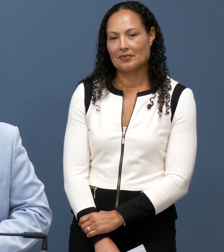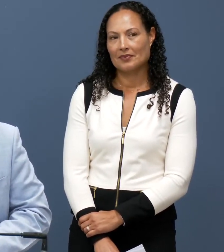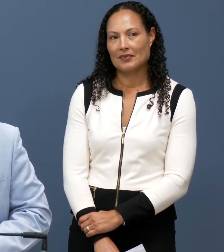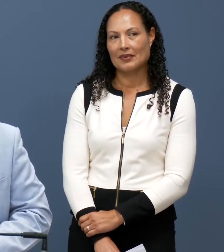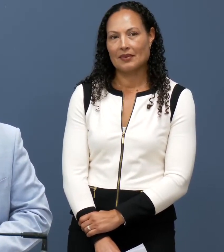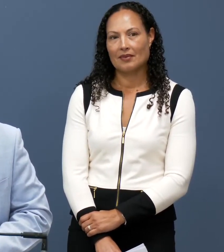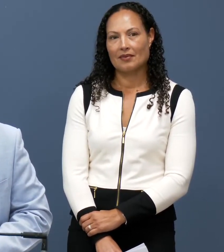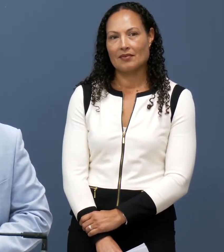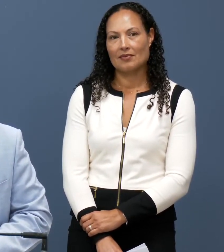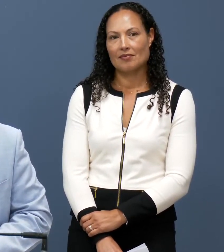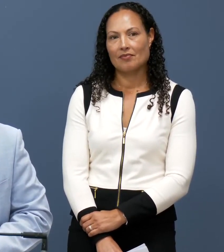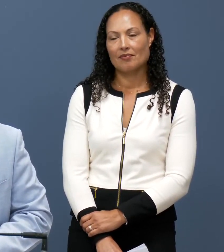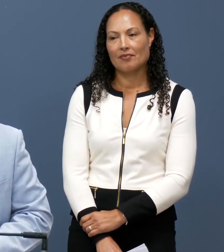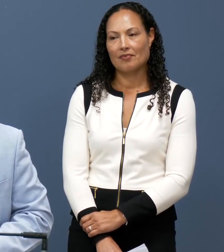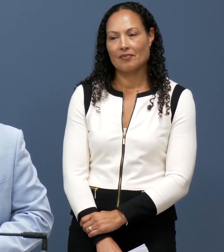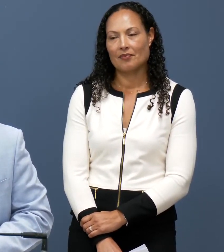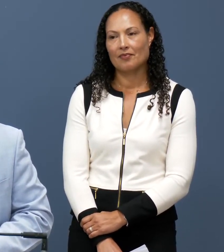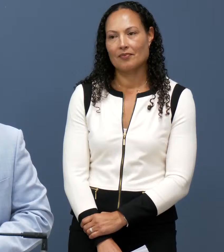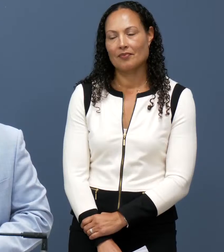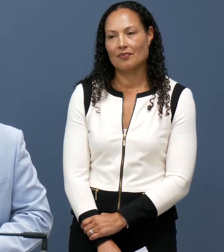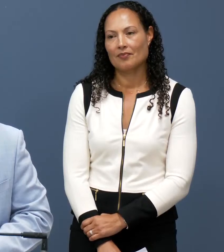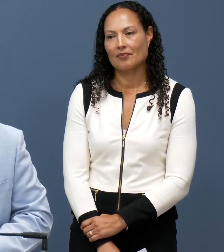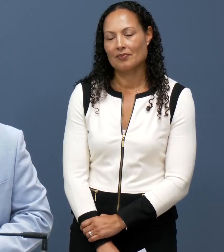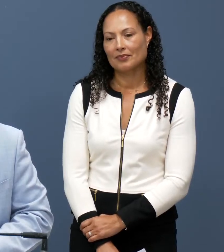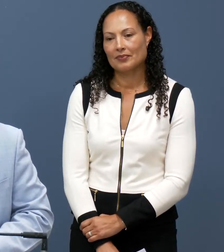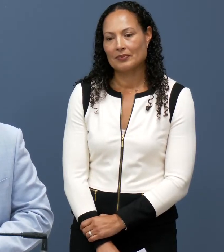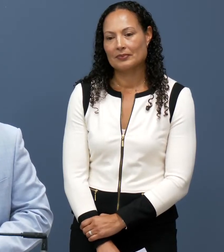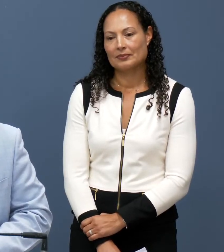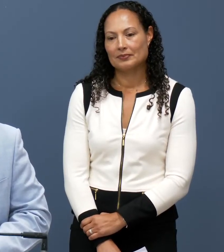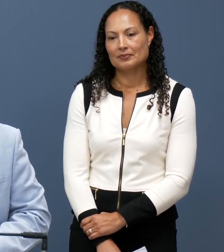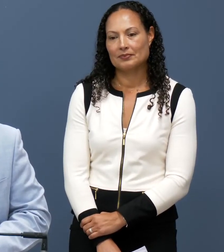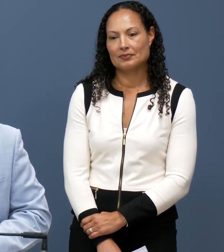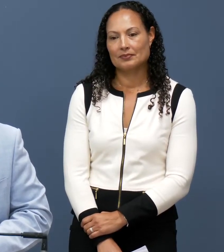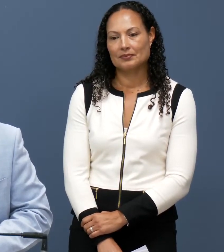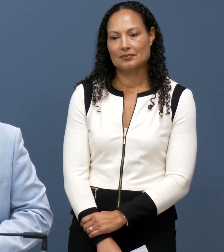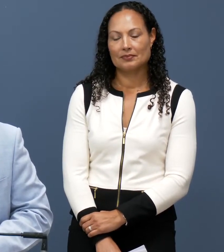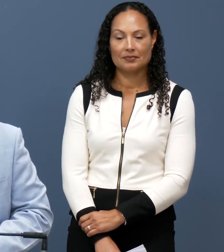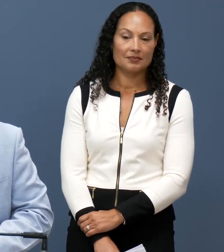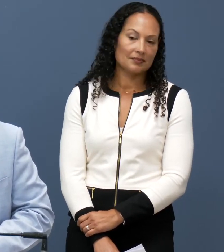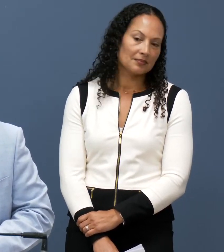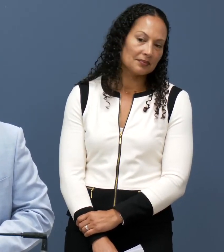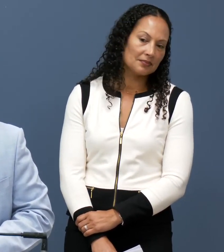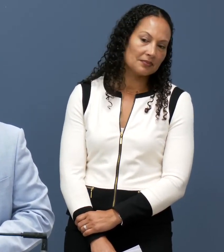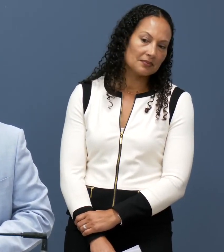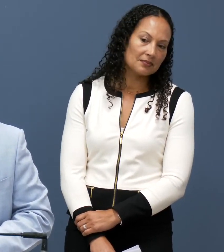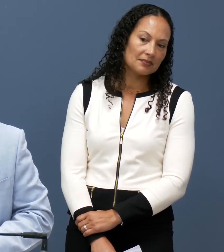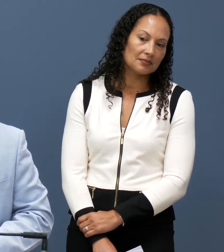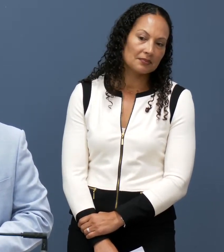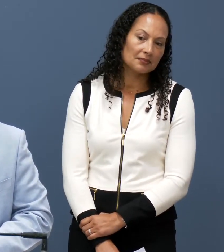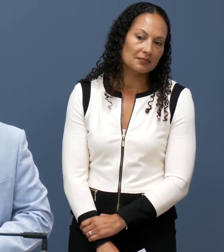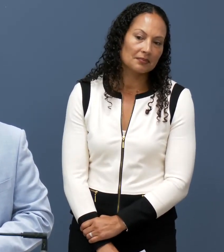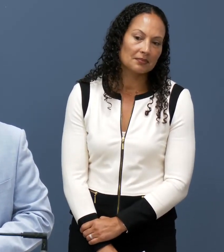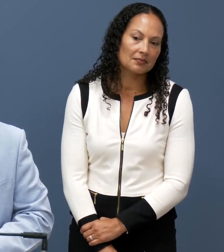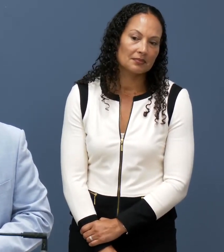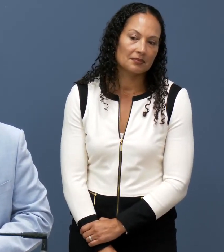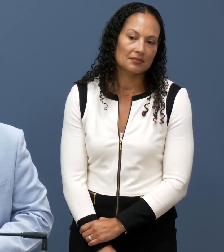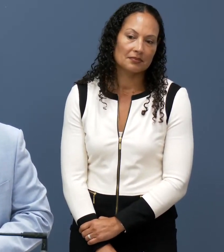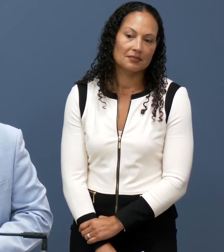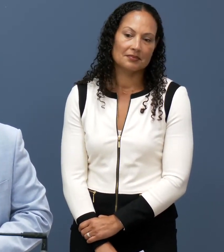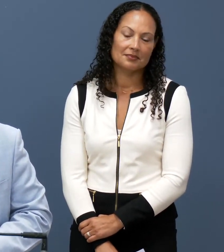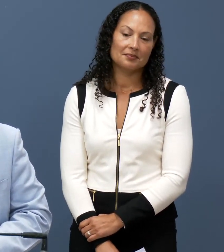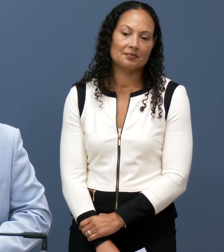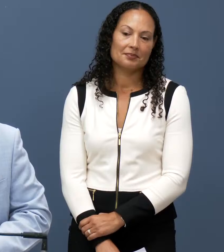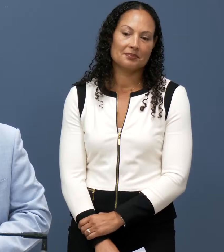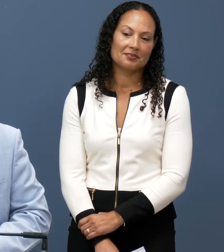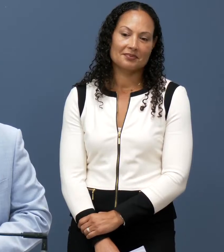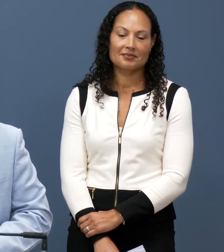ថានភាពអនាថាហើយចំនួននេះគឺបានថយចុះ 2.1% បើប្រៀបធៀបទៅនឹងចំនួនប្រជាពលរដ្ឋដែលយើងបានរៀបរកឃើញកាលពី